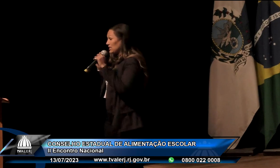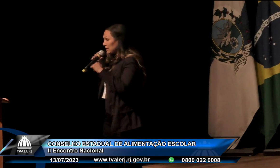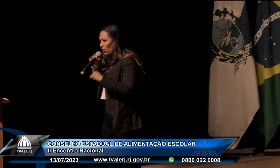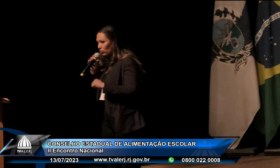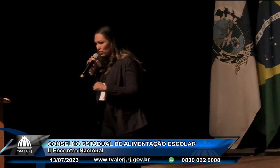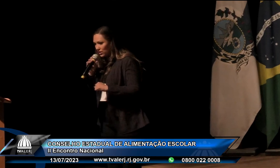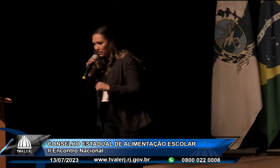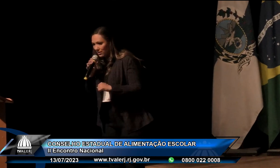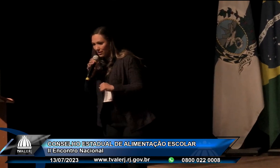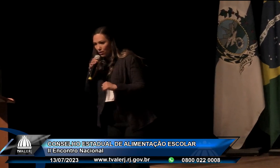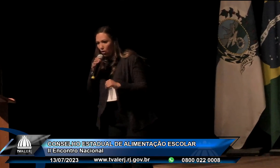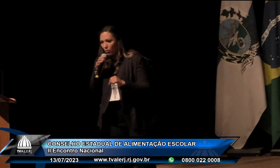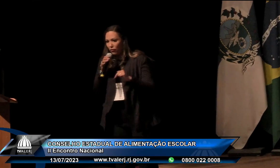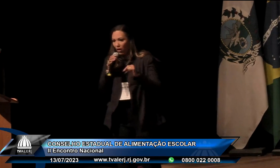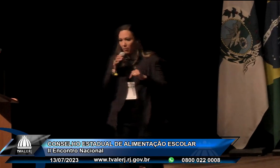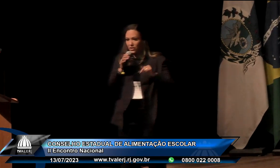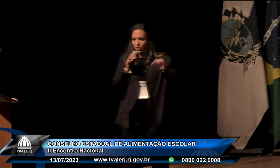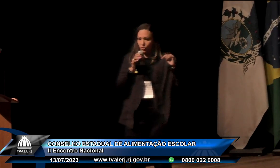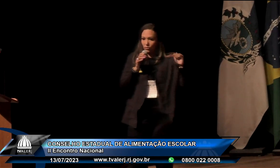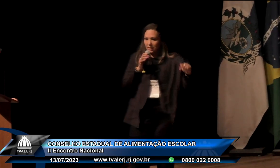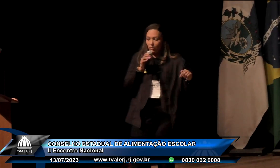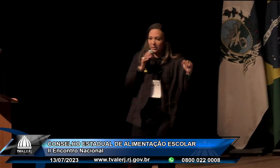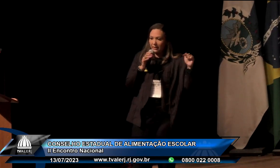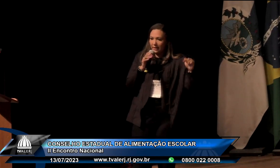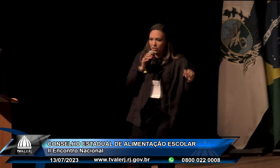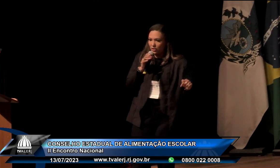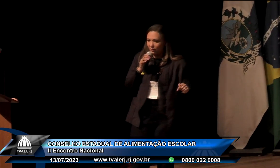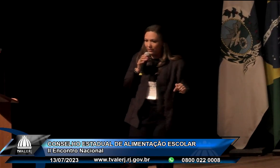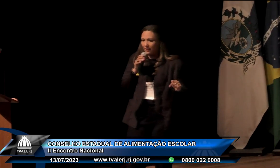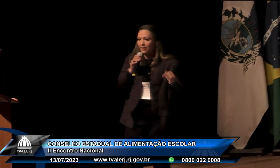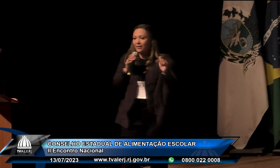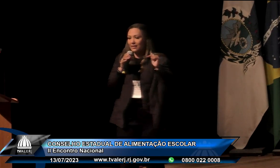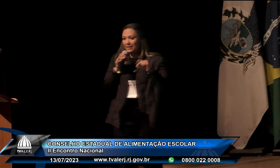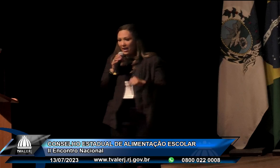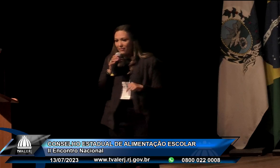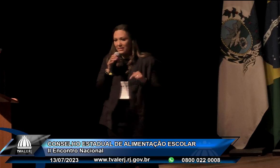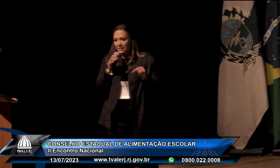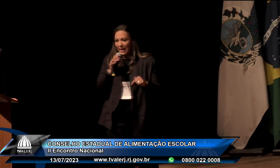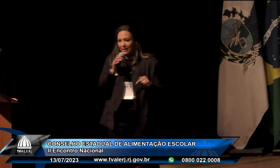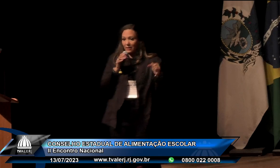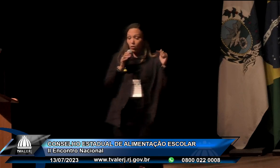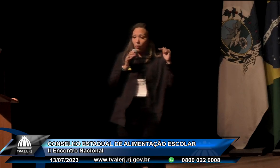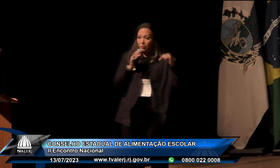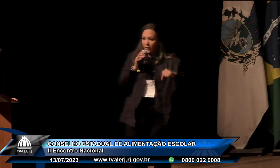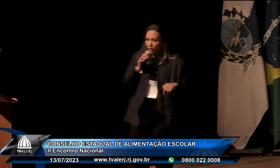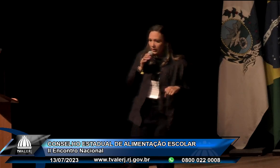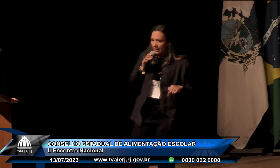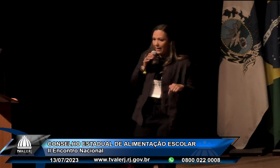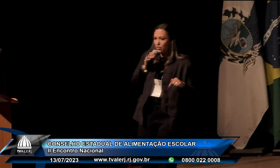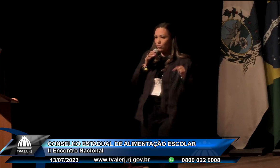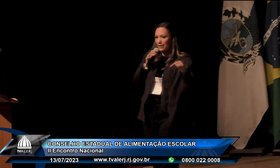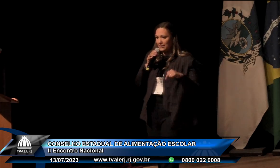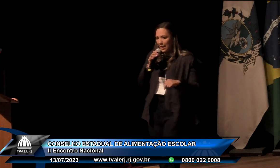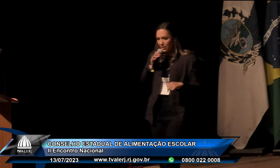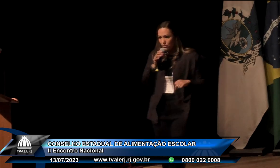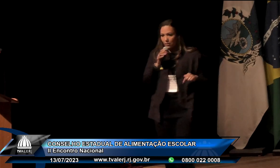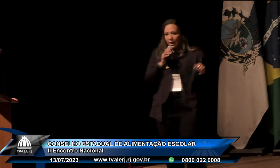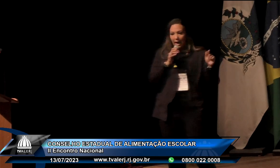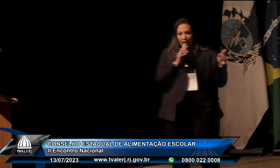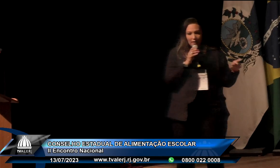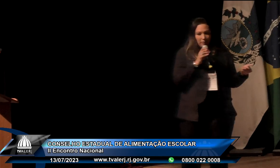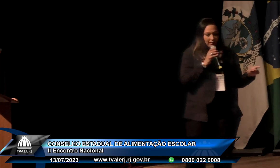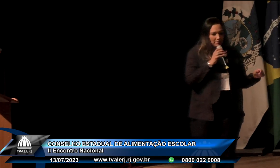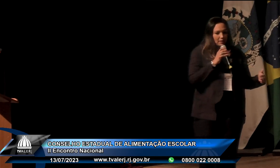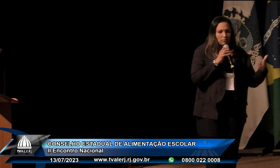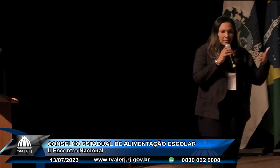questões de saúde como forma de exclusão e tratativa que deve ser dada como prioridade no acesso